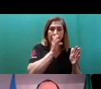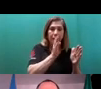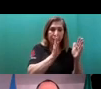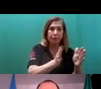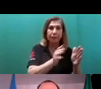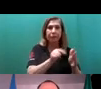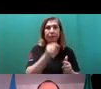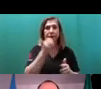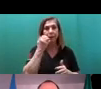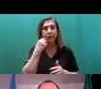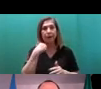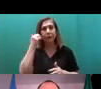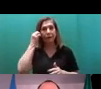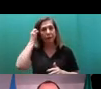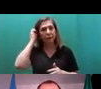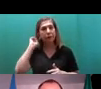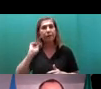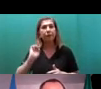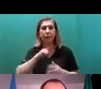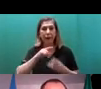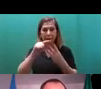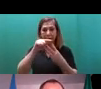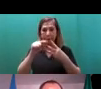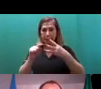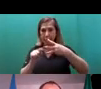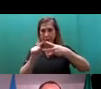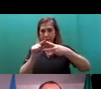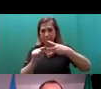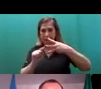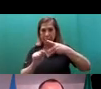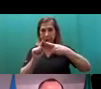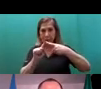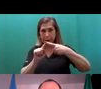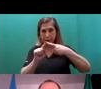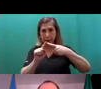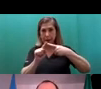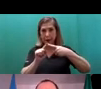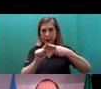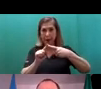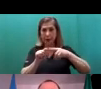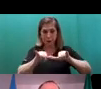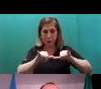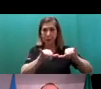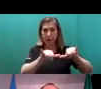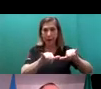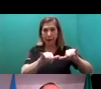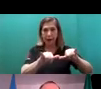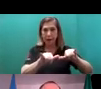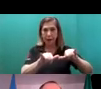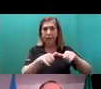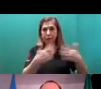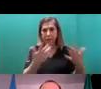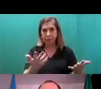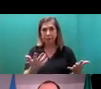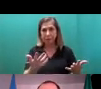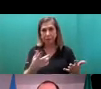que, podemos dividir três temas. O primeiro é a cadeia de abastecimento alimentar, que é uma mentira, não